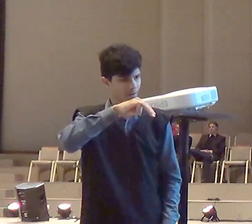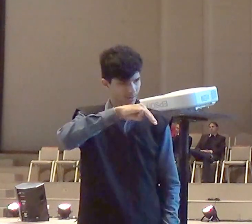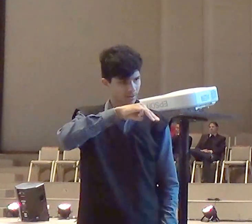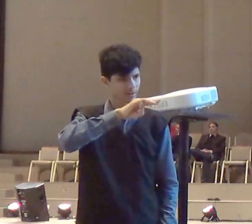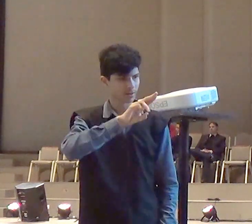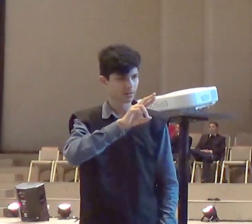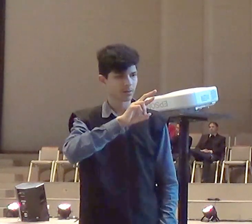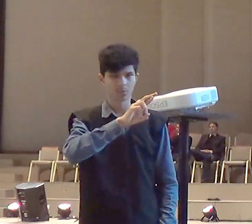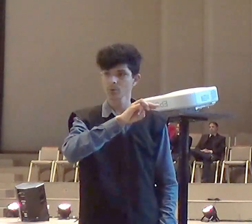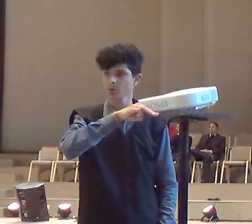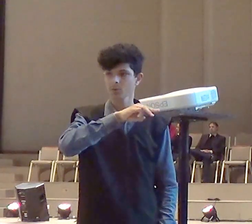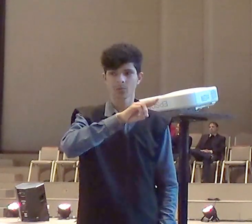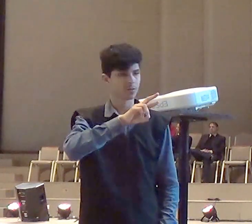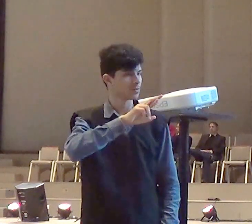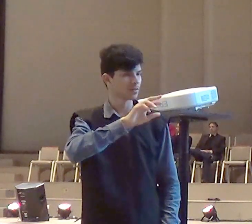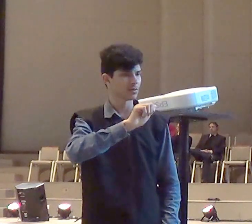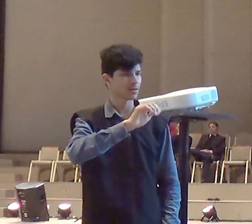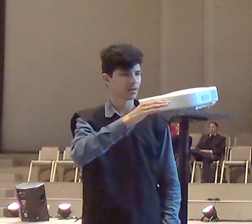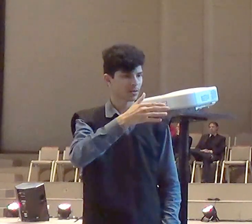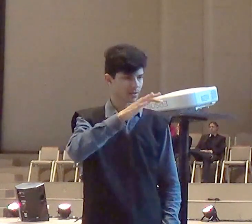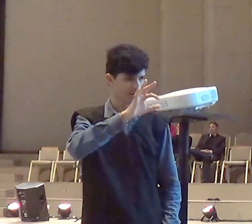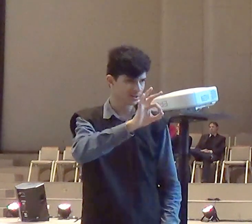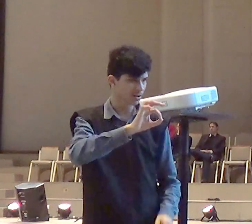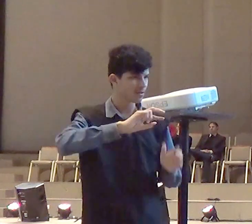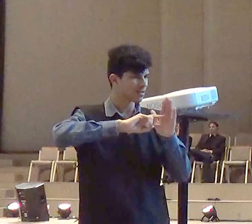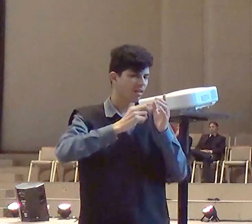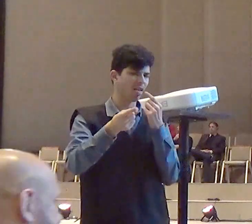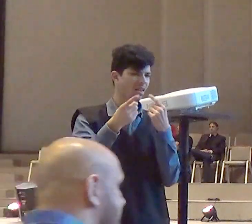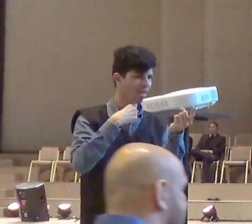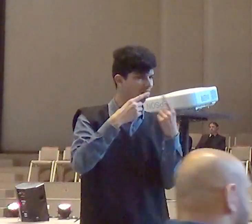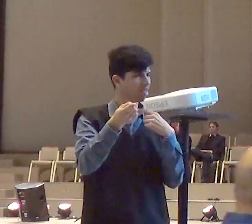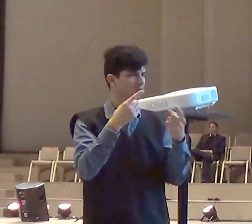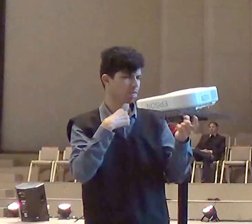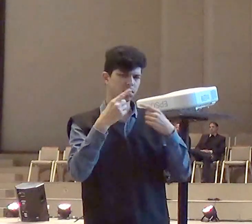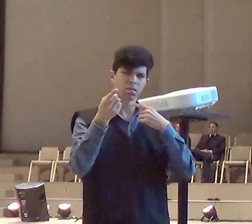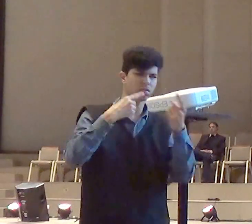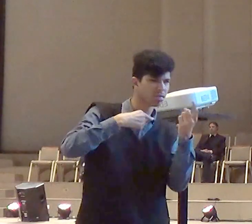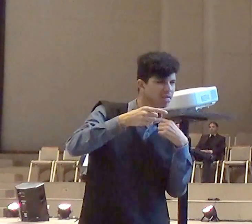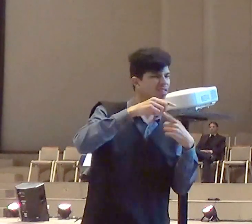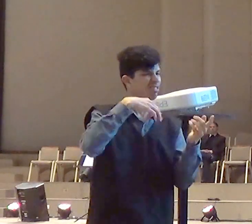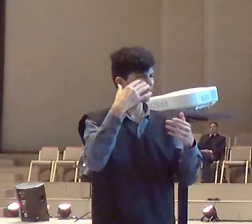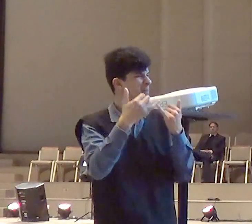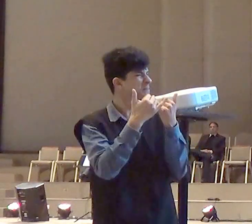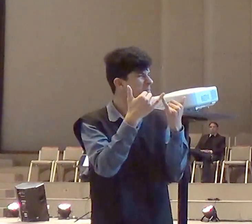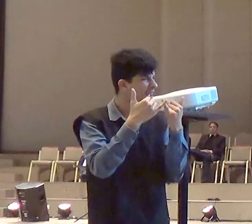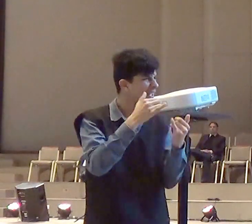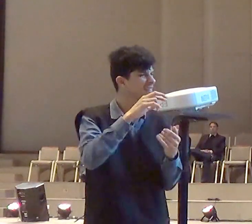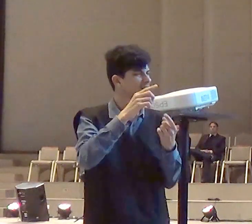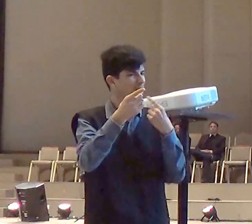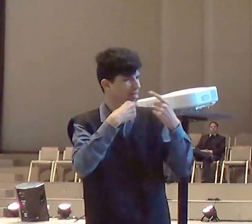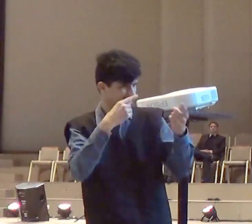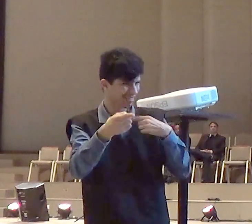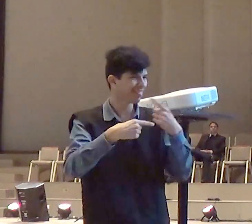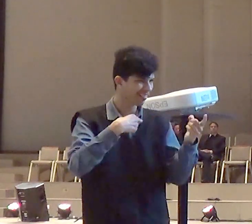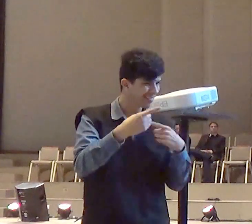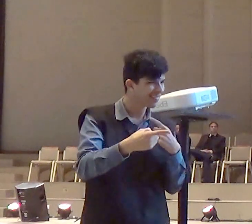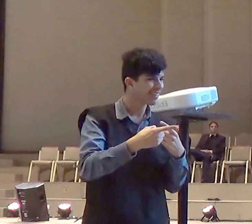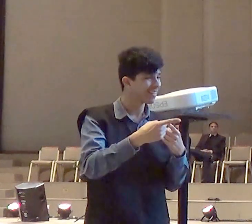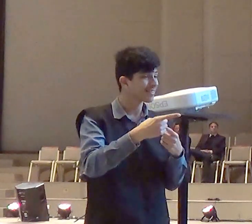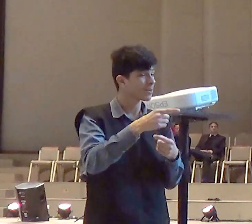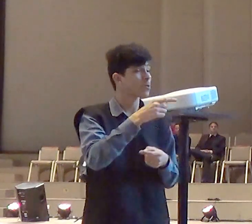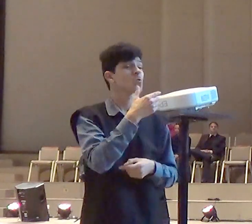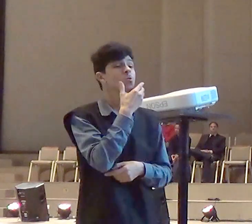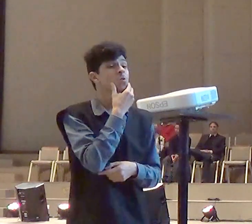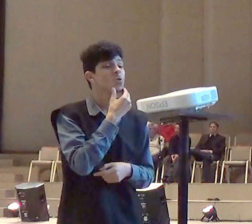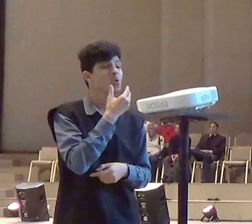Versículos como tudo começou primeiro no coração de coerência descontentamento esse homem